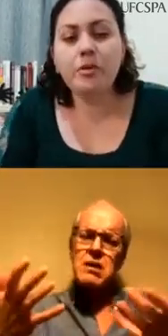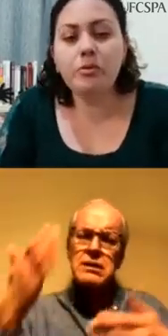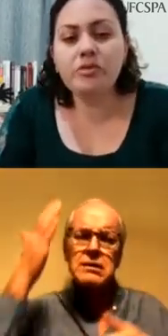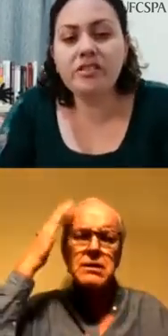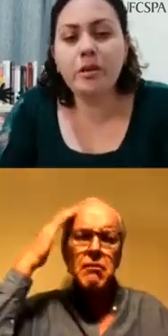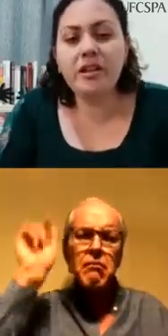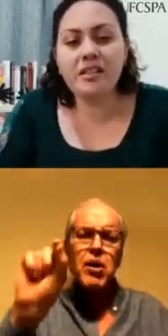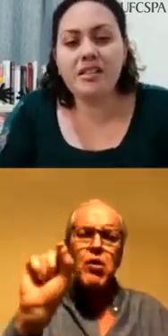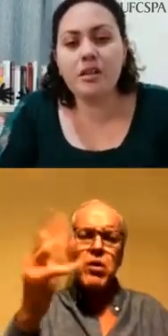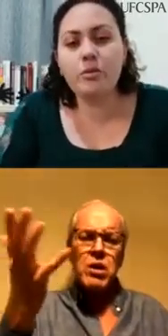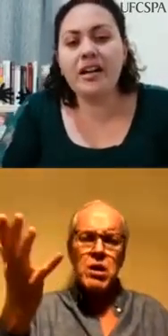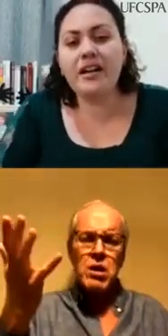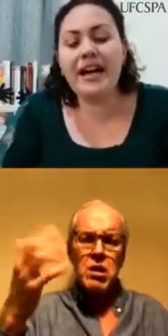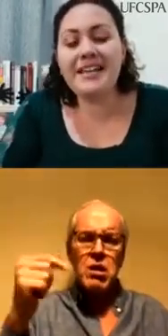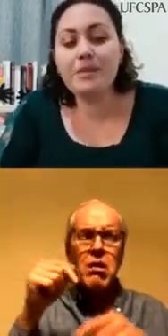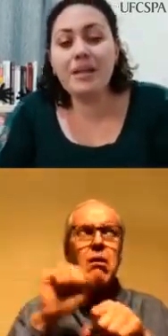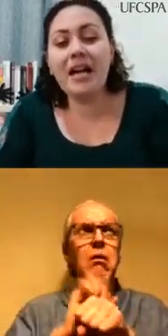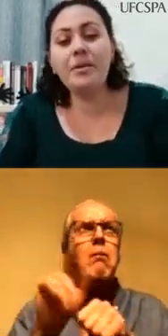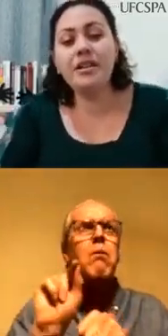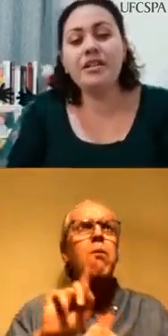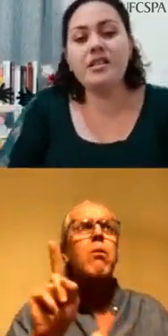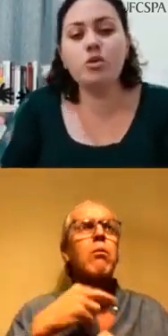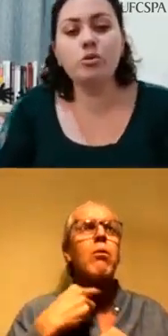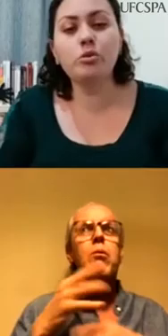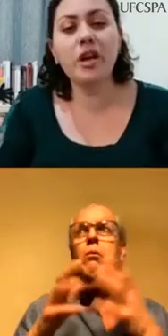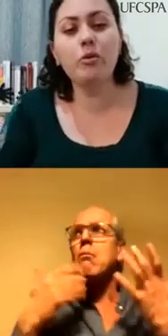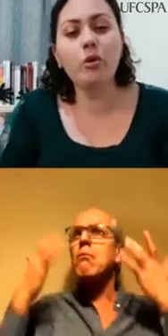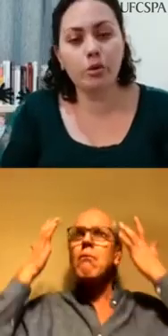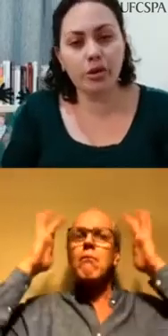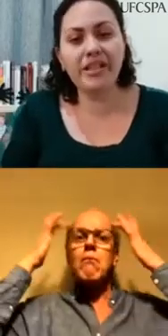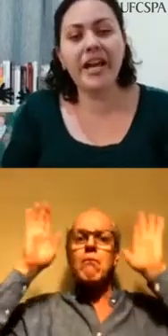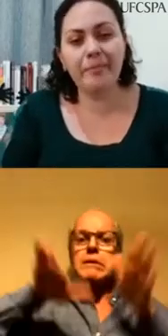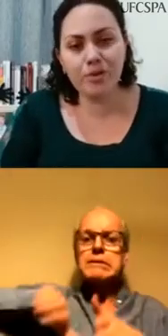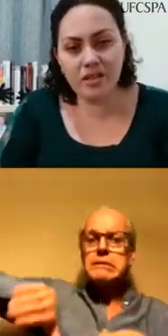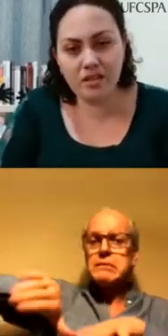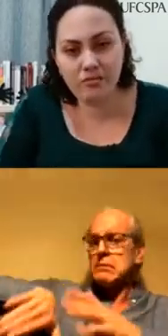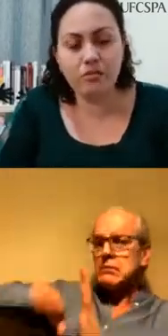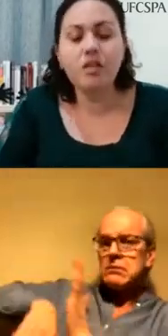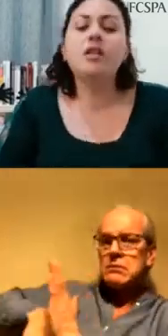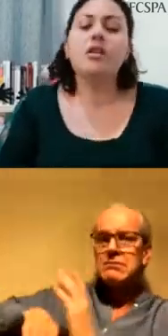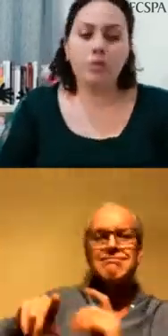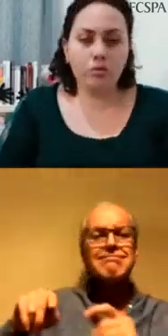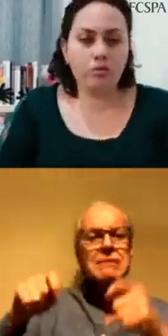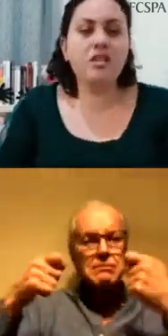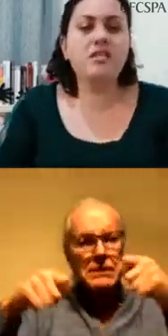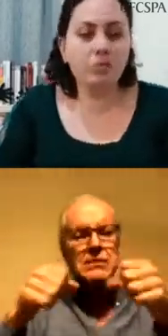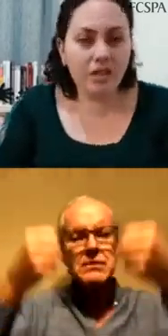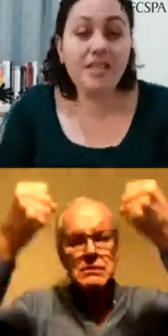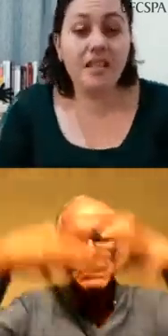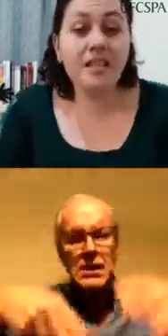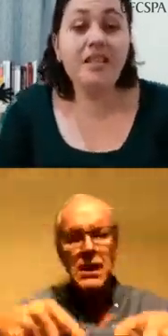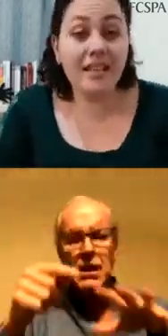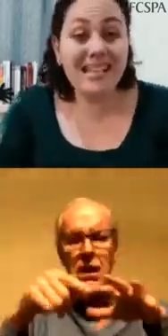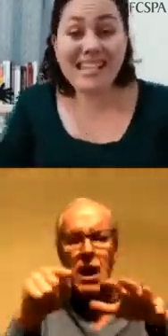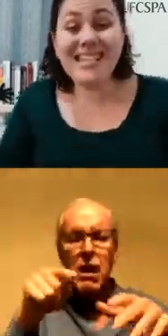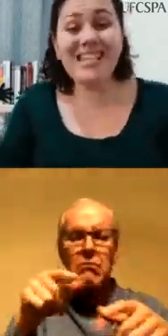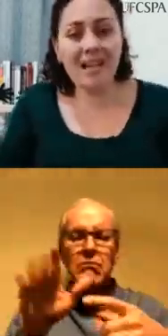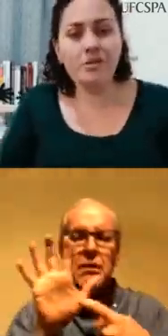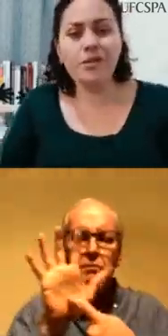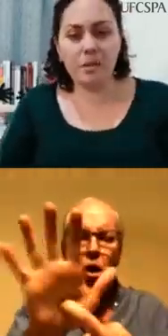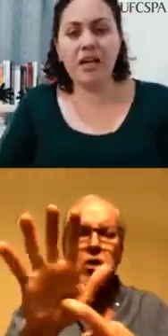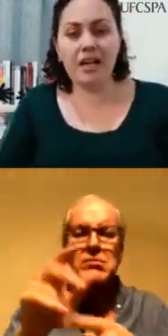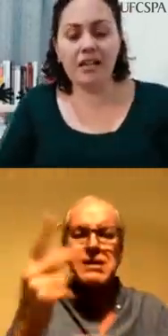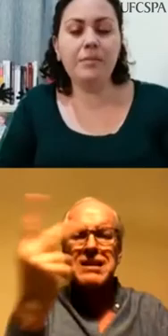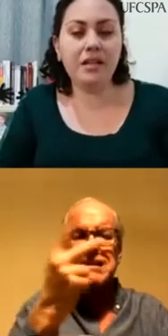Fizeram uma pergunta, então, em relação a explicar para a criança surda o que é um corona. É possível? O Augusto está dizendo que sim, e é